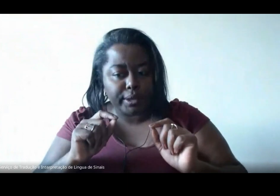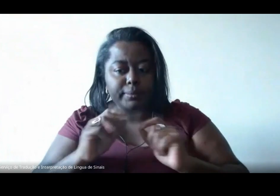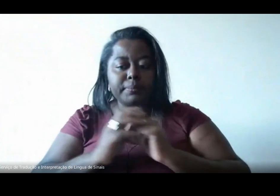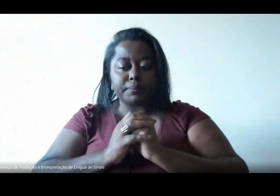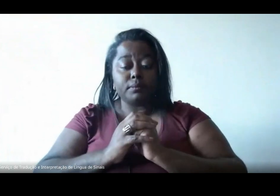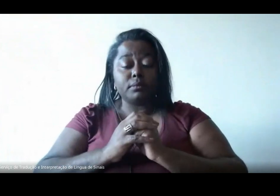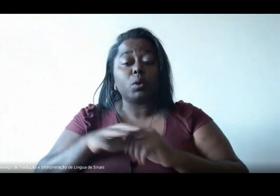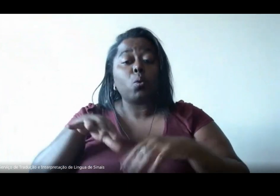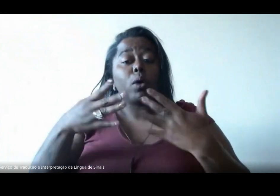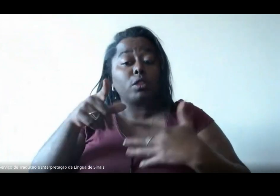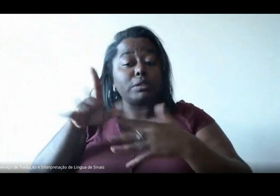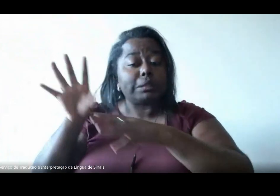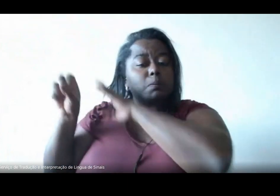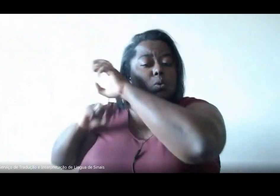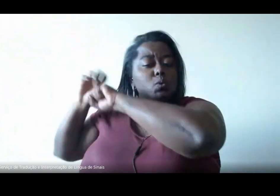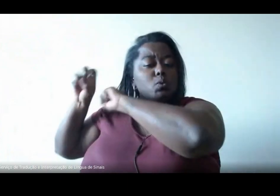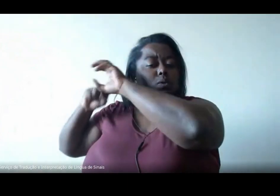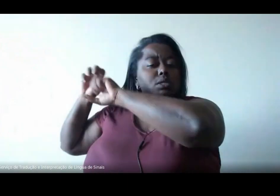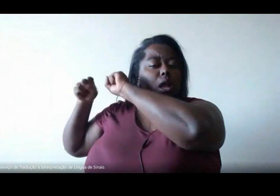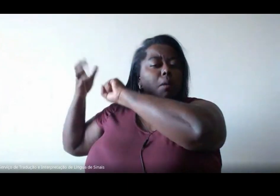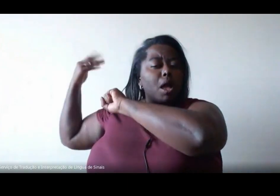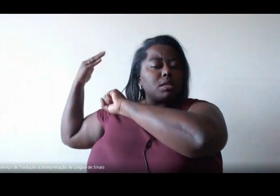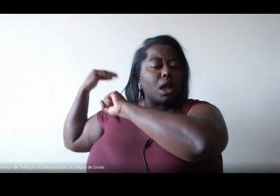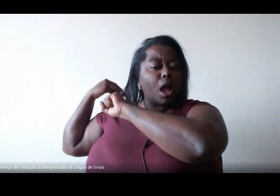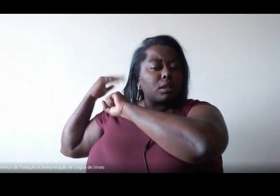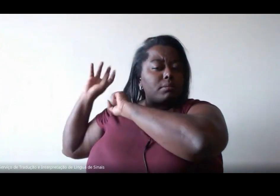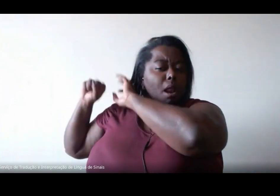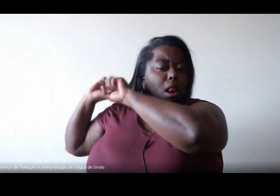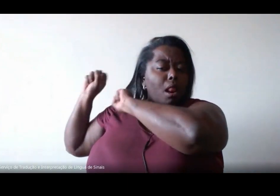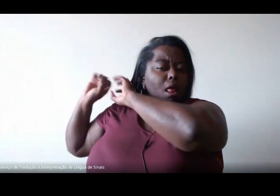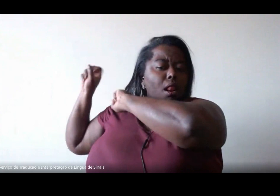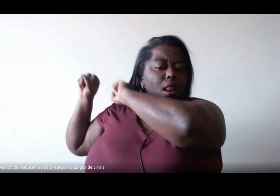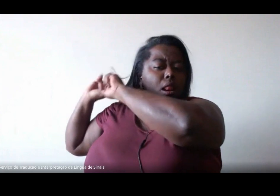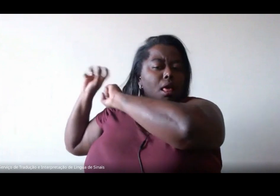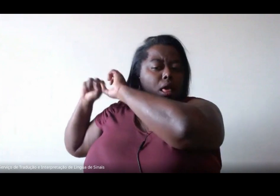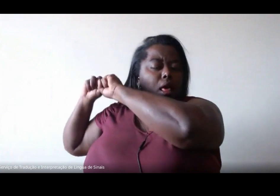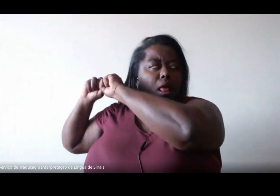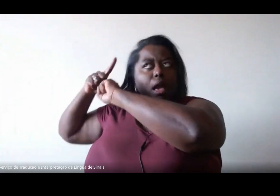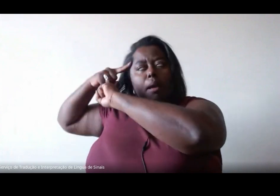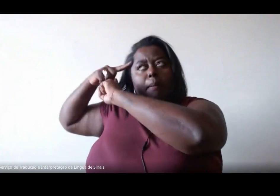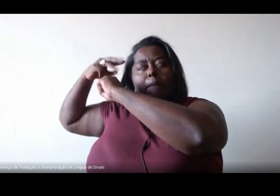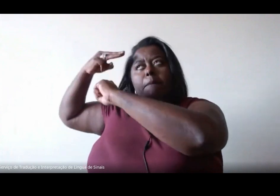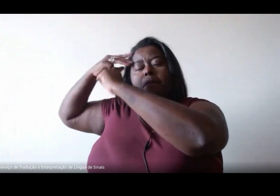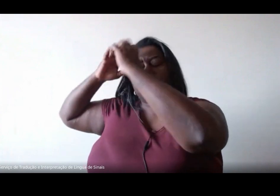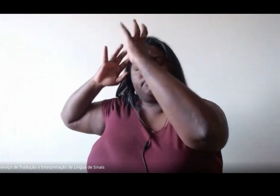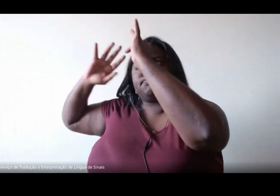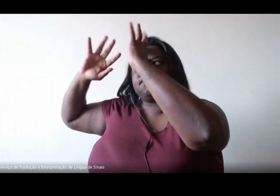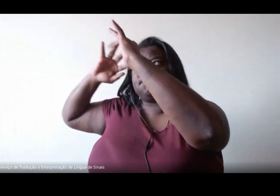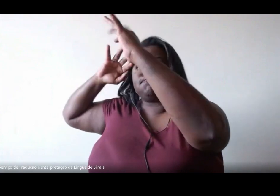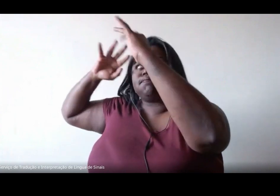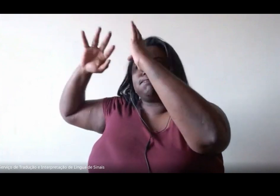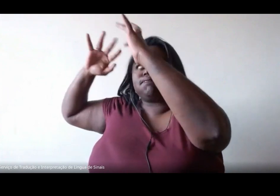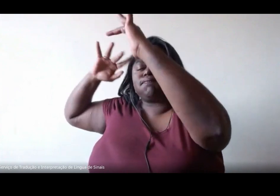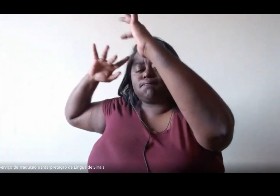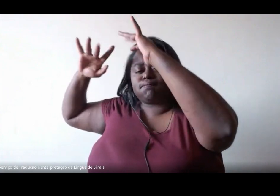explicando, é que, ao buscar o passado, sempre nos enredamos, nos enrolamos nos fios da memória